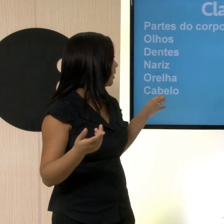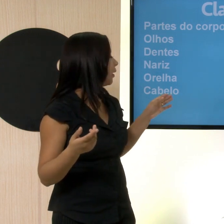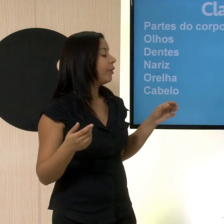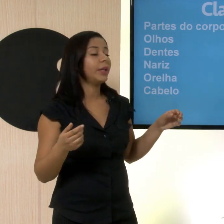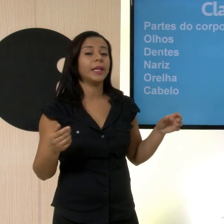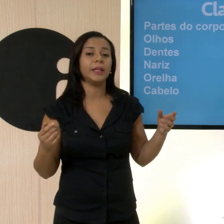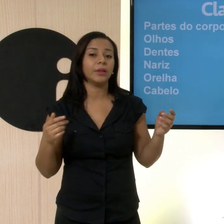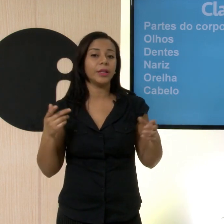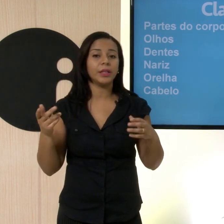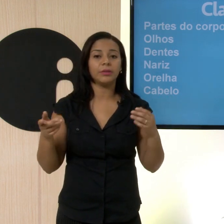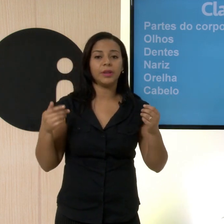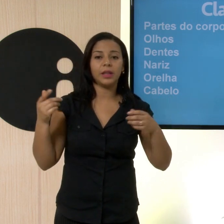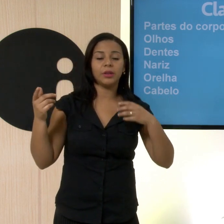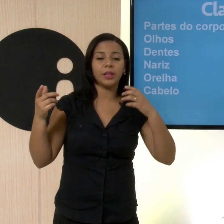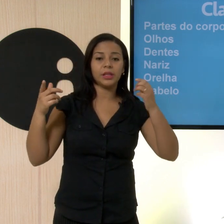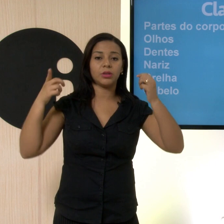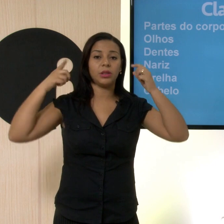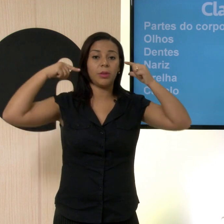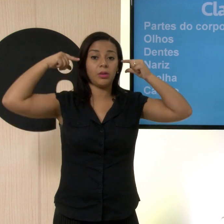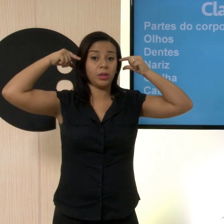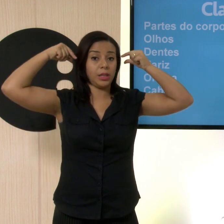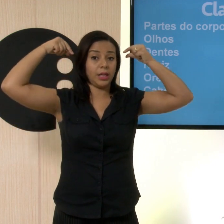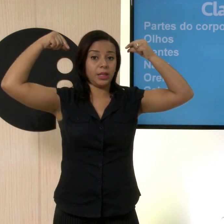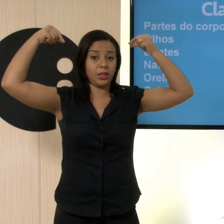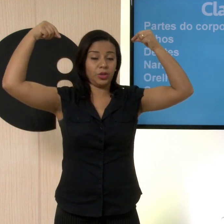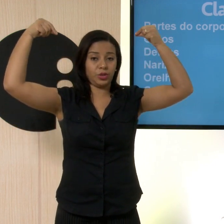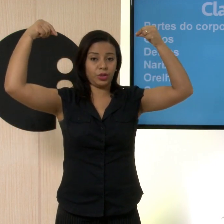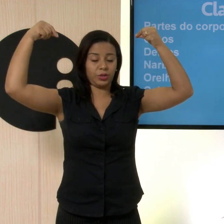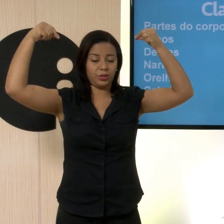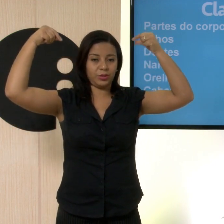a orelha, falar da orelha de um animal, orelha grande.